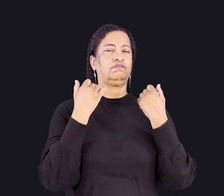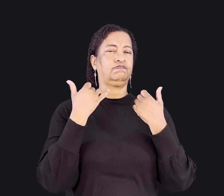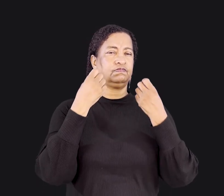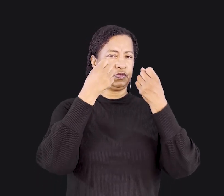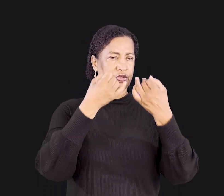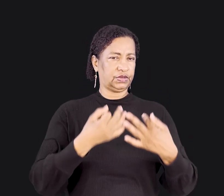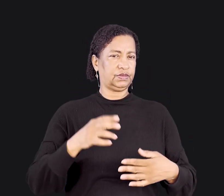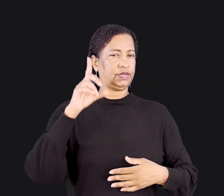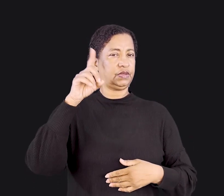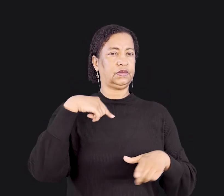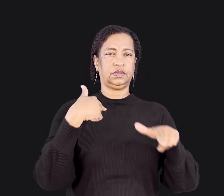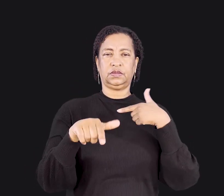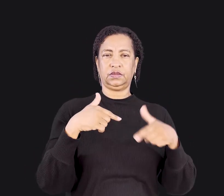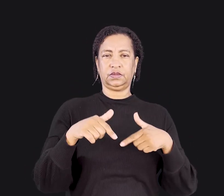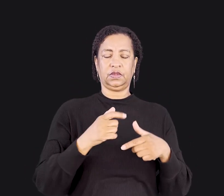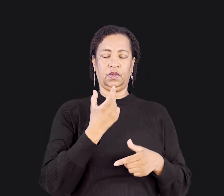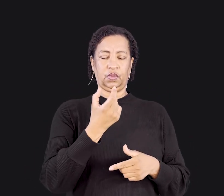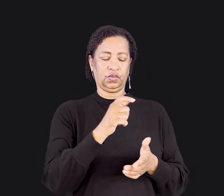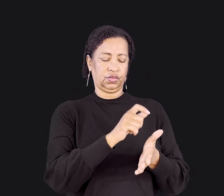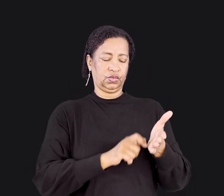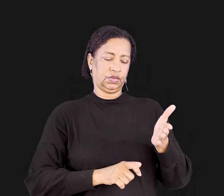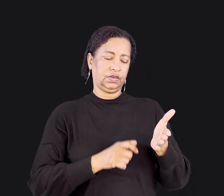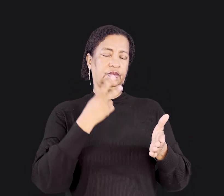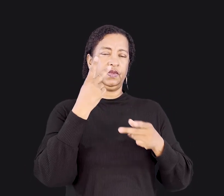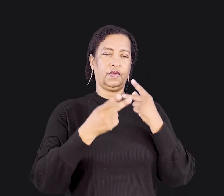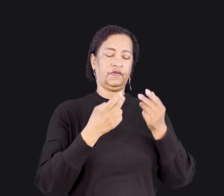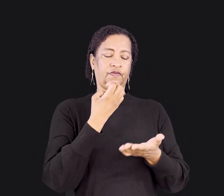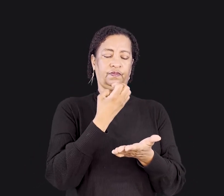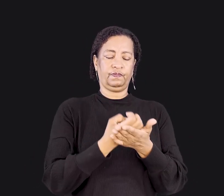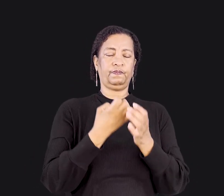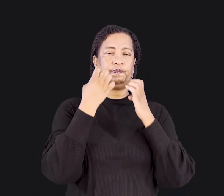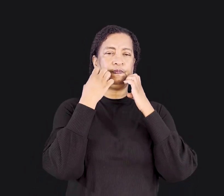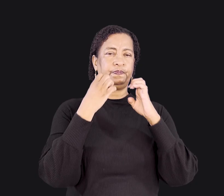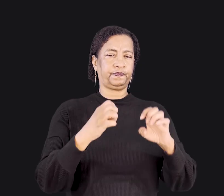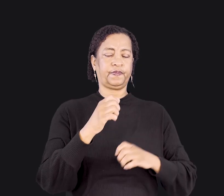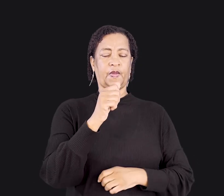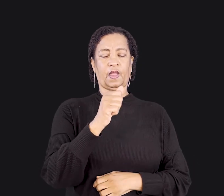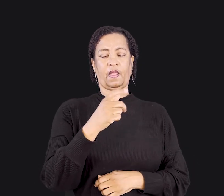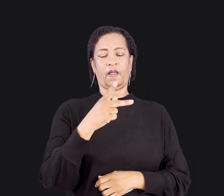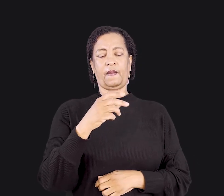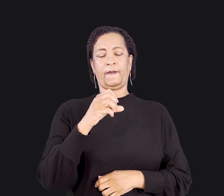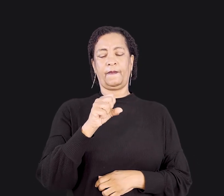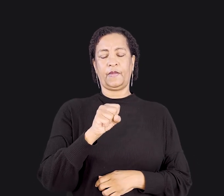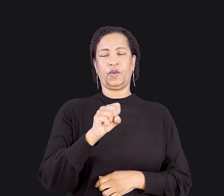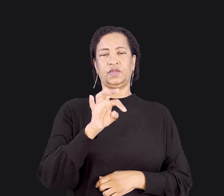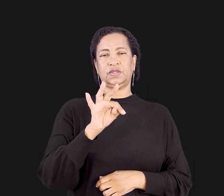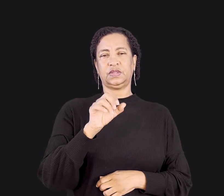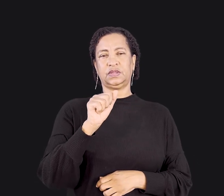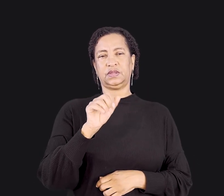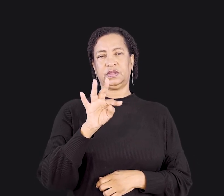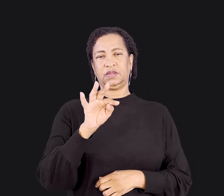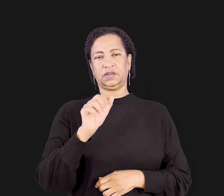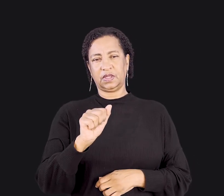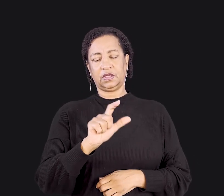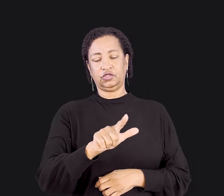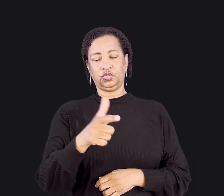trabalha. Nestes 2 capítulos ele trata da questão do evangelho apóstata. Ele chama esse evangelho apóstata de